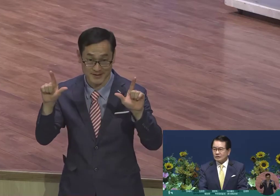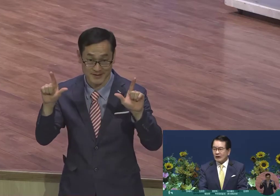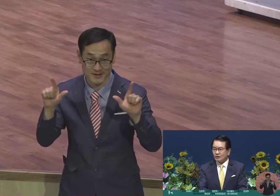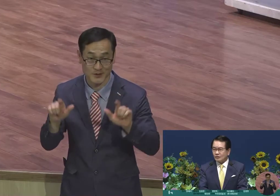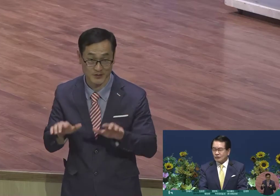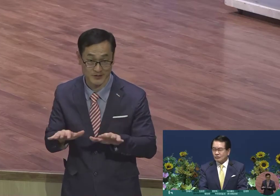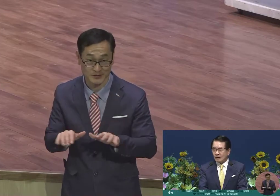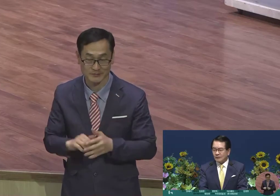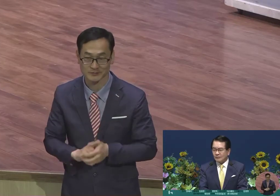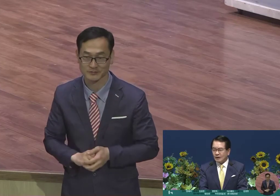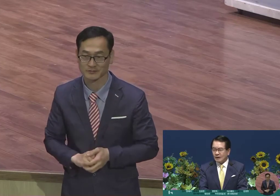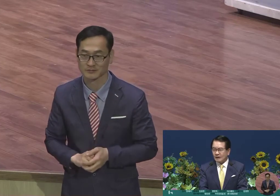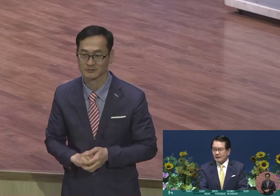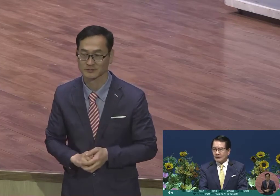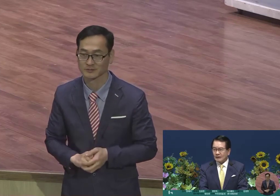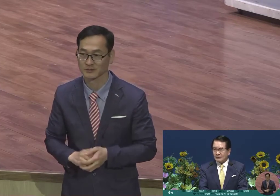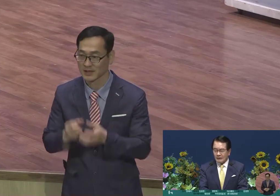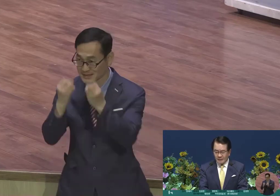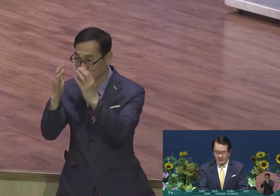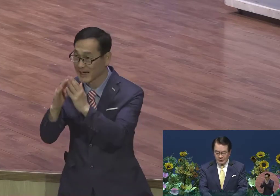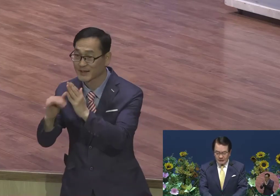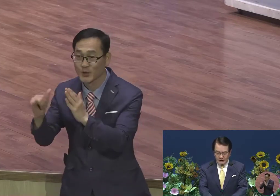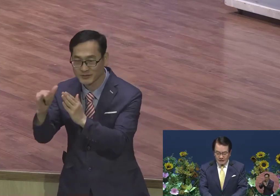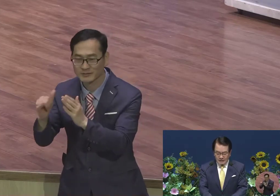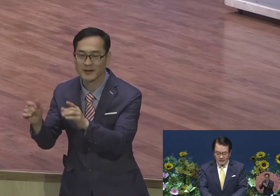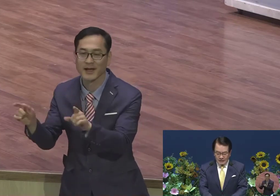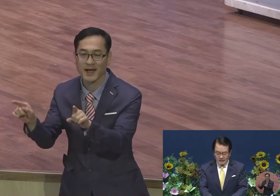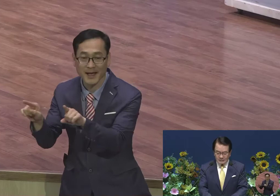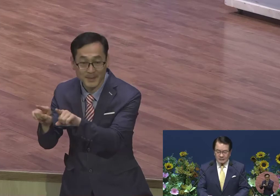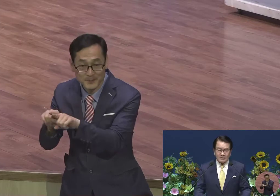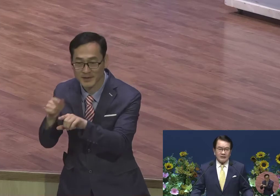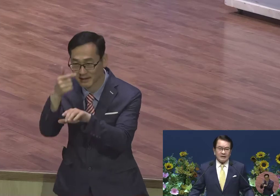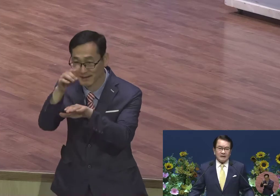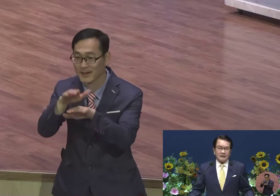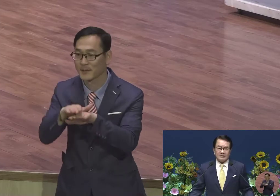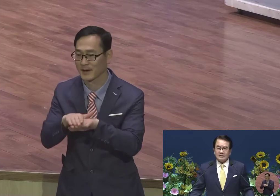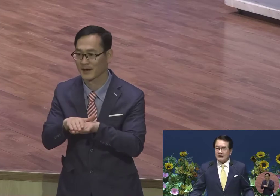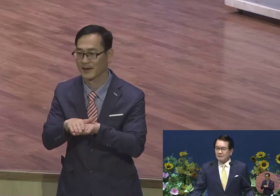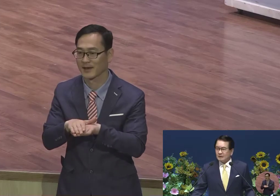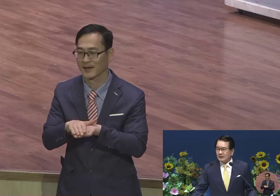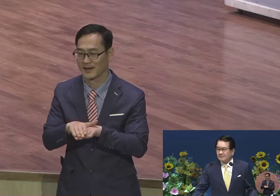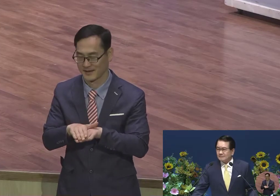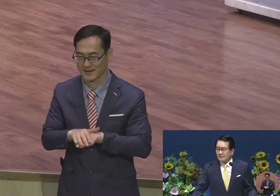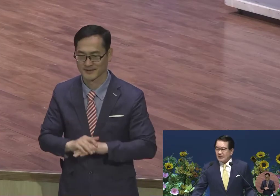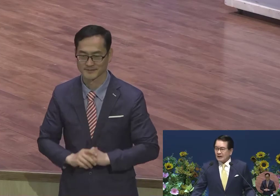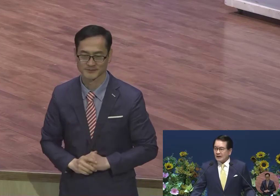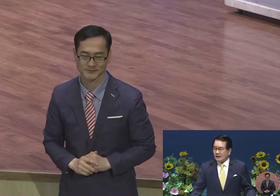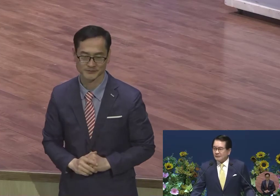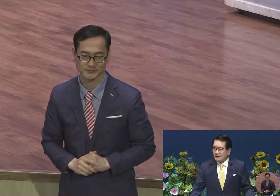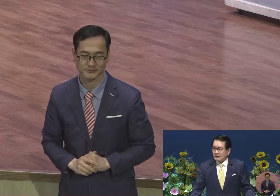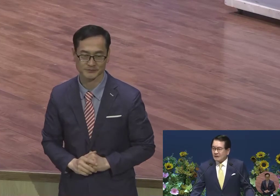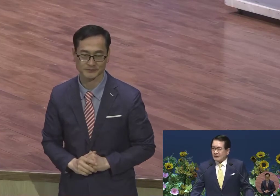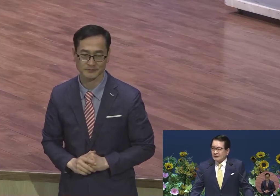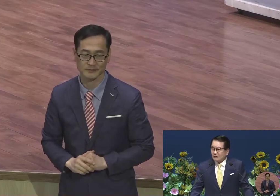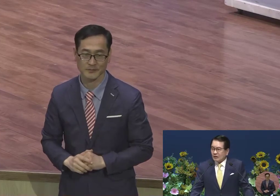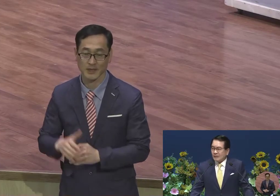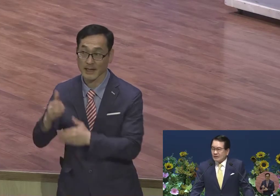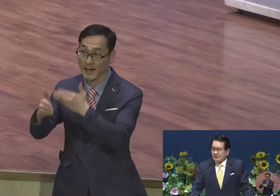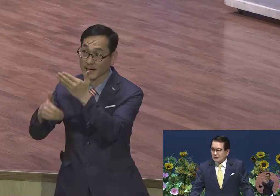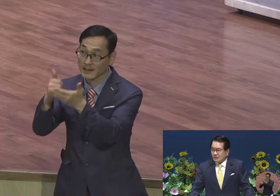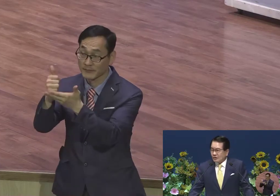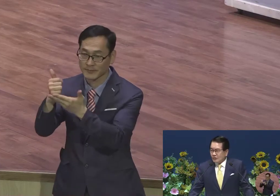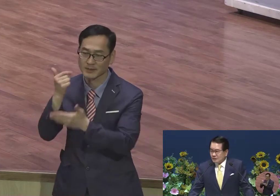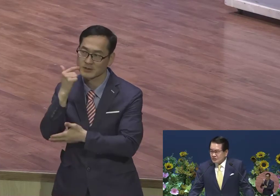새가족들과 함께 예배를 드리는 시간입니다. 하나님이 큰